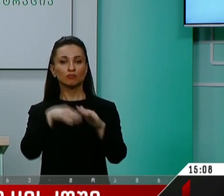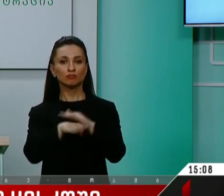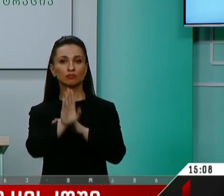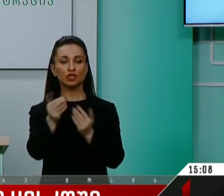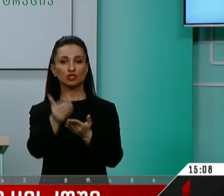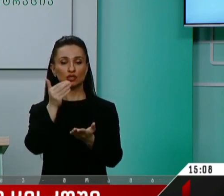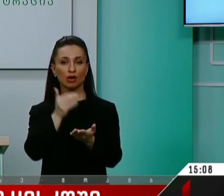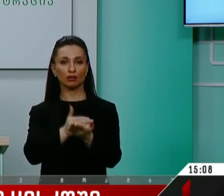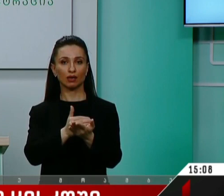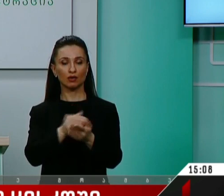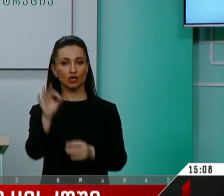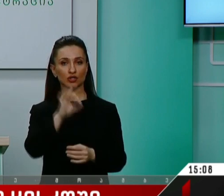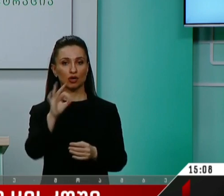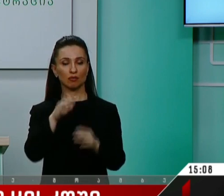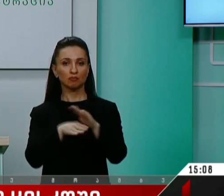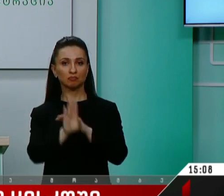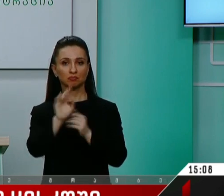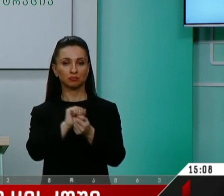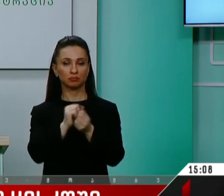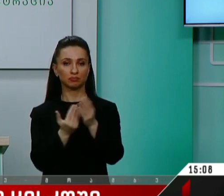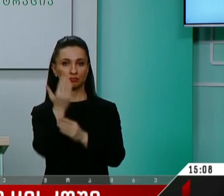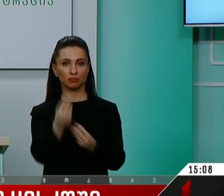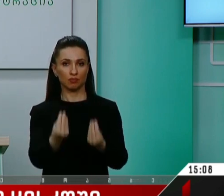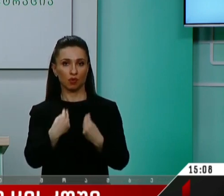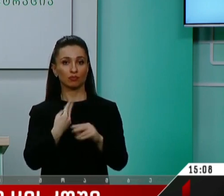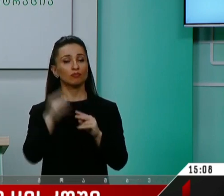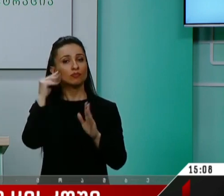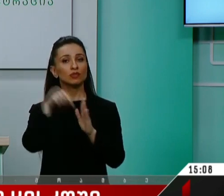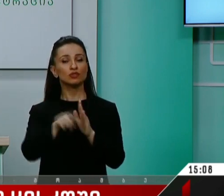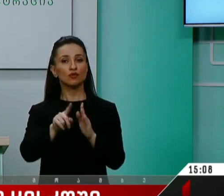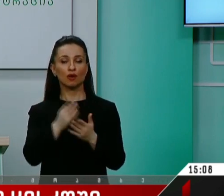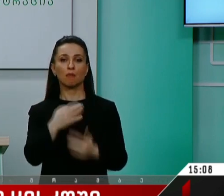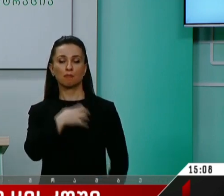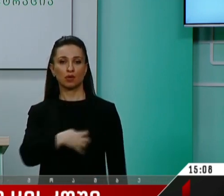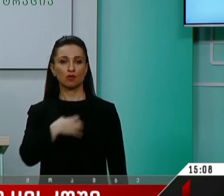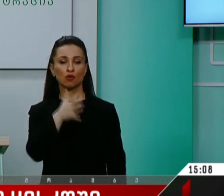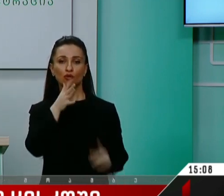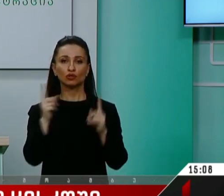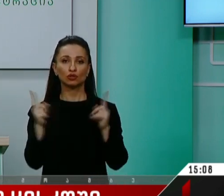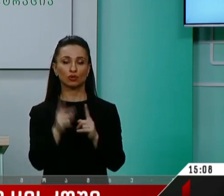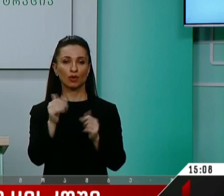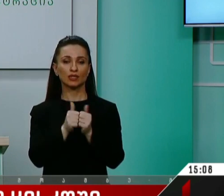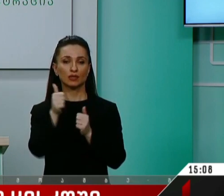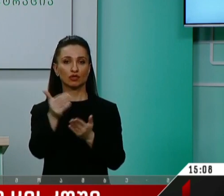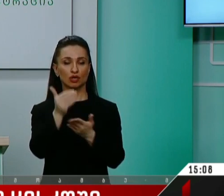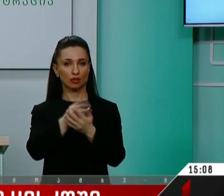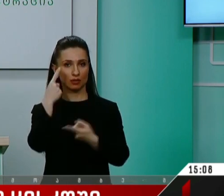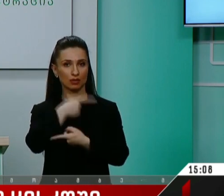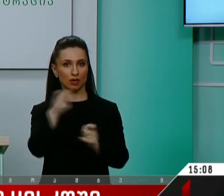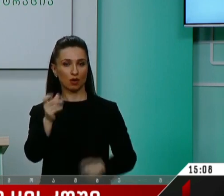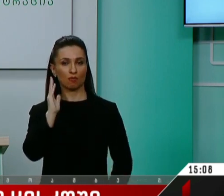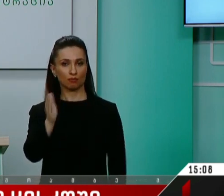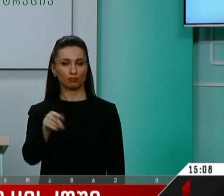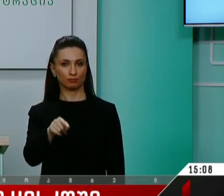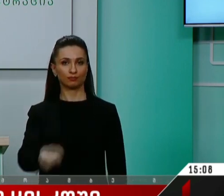კენჯისვრის შედეგების შესახებ ამონაწერს, რაც რა თქმა უნდა ნიშნავს, რომ მნიშვნელოვნად შემცირდება წინასწარი შედეგების გამოქვეყნების